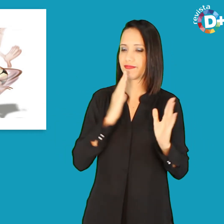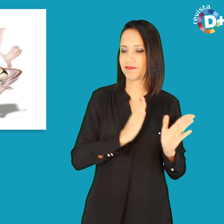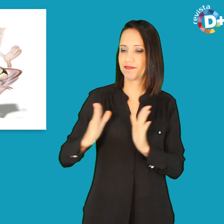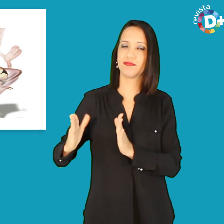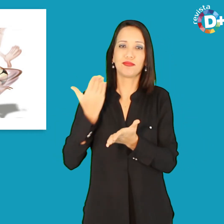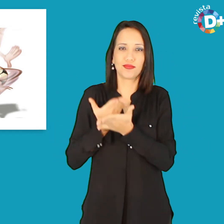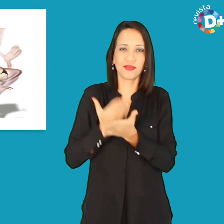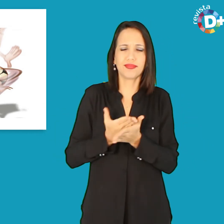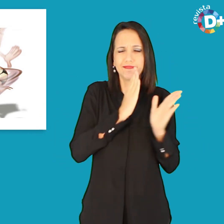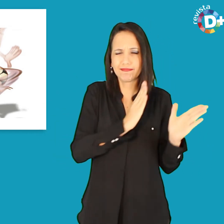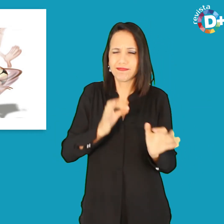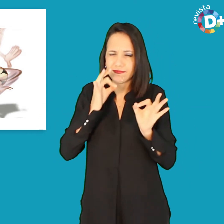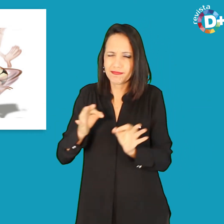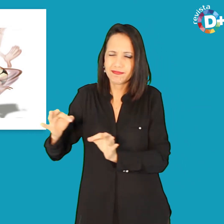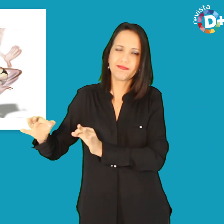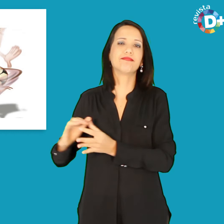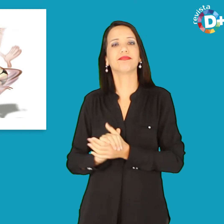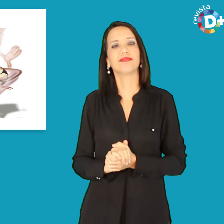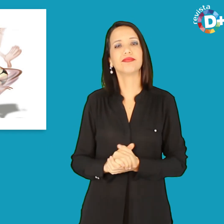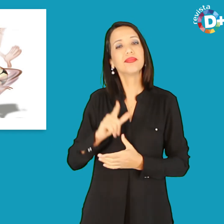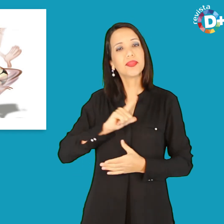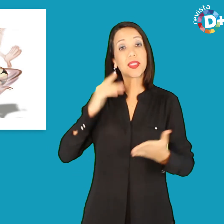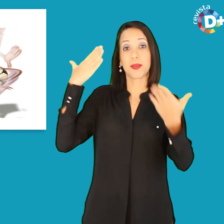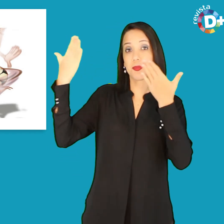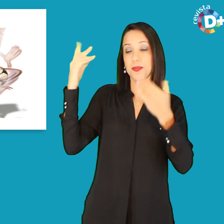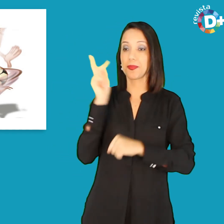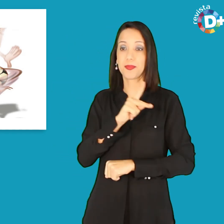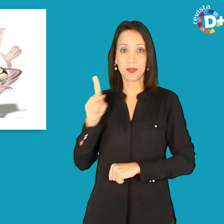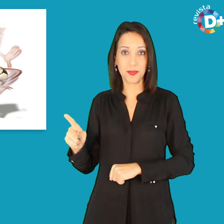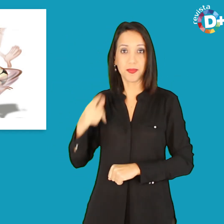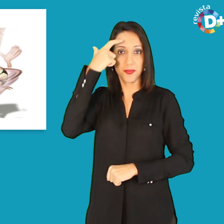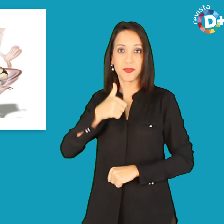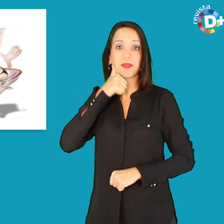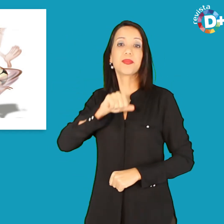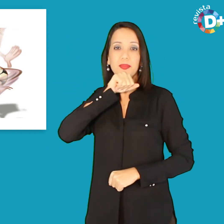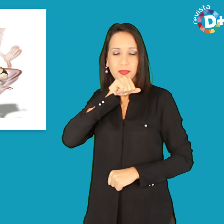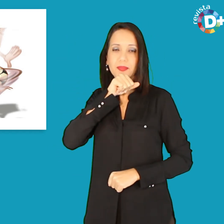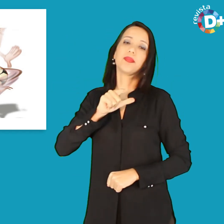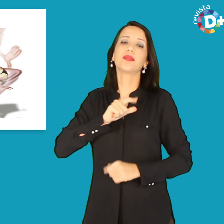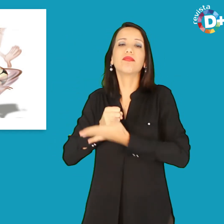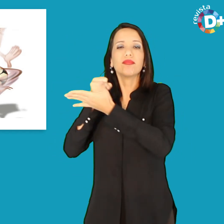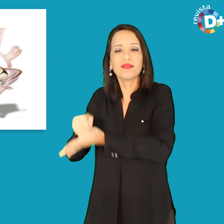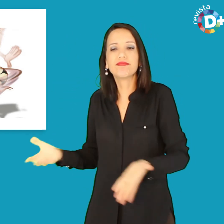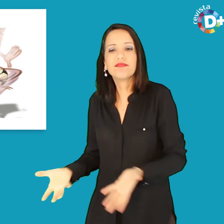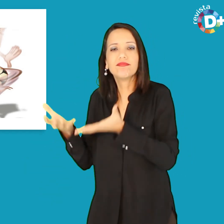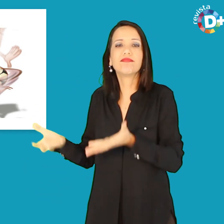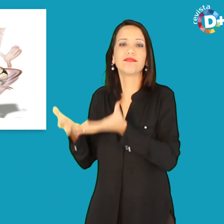constante. Por ser psicóloga e professora, a elucidação da situação foi maior, porém o papel de mãe